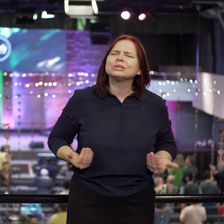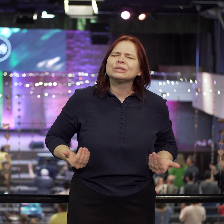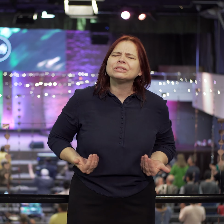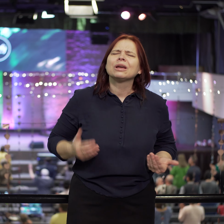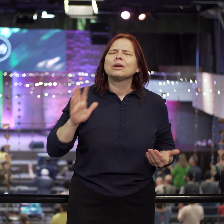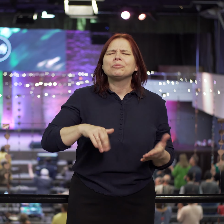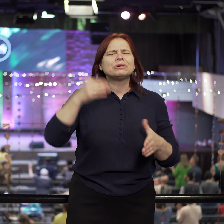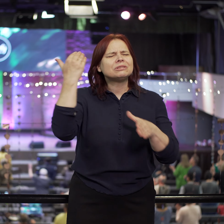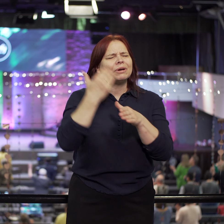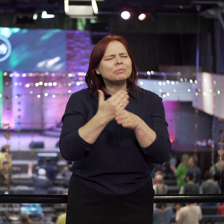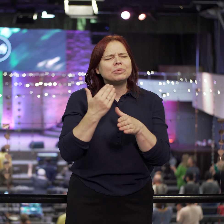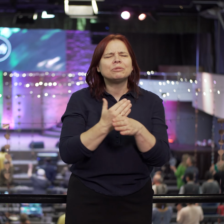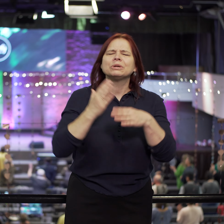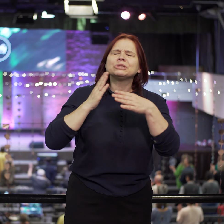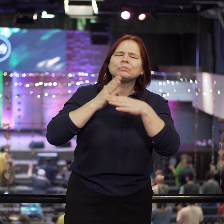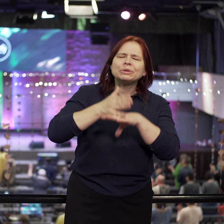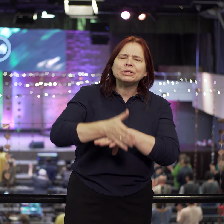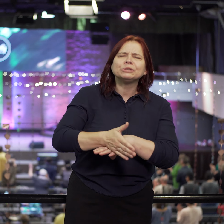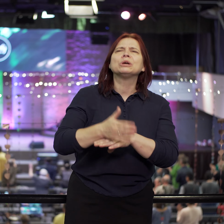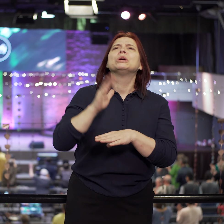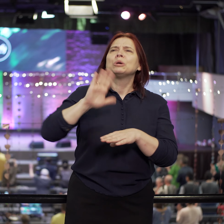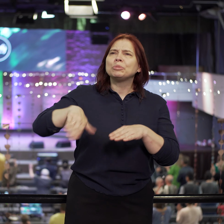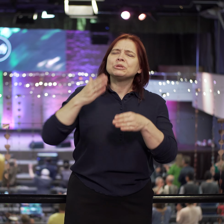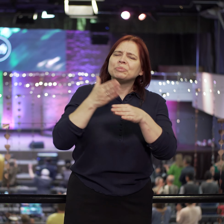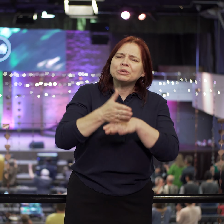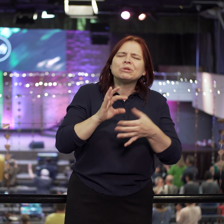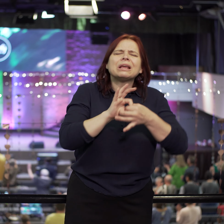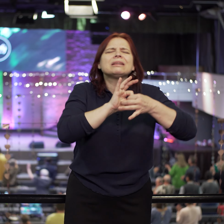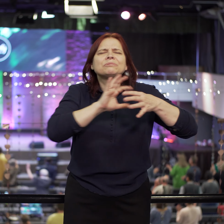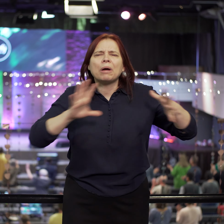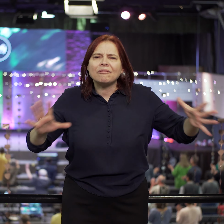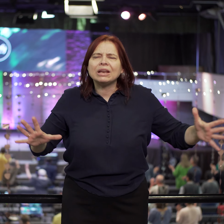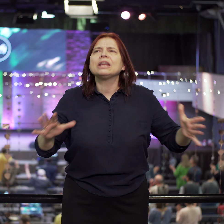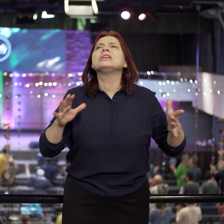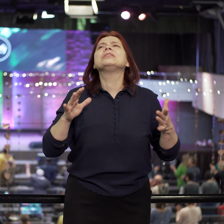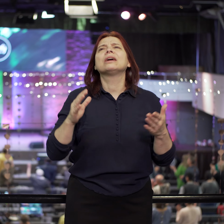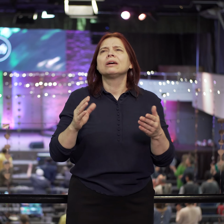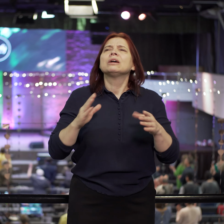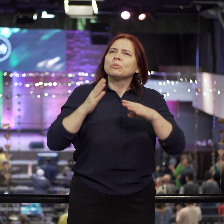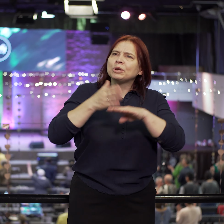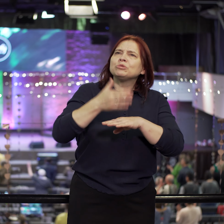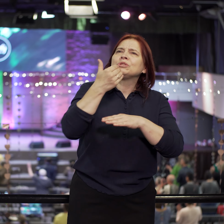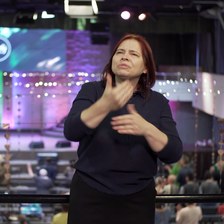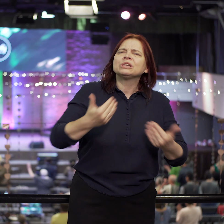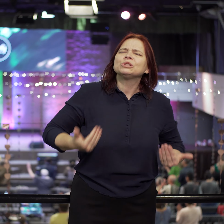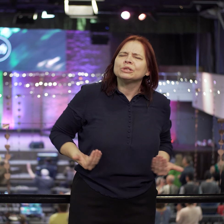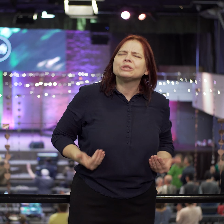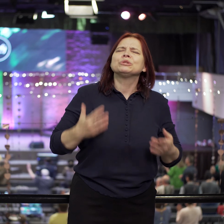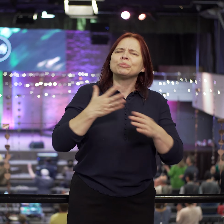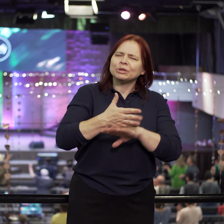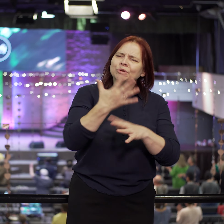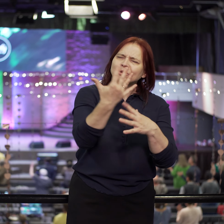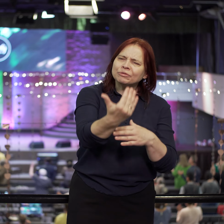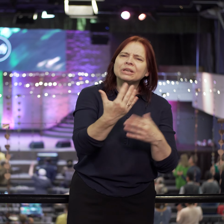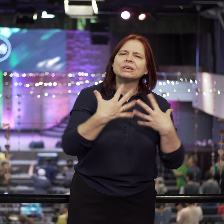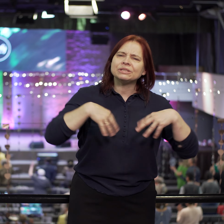Твоя помощь придет, Господь, и избавление придет в их жизнь, в их семье. Во имя Иисуса